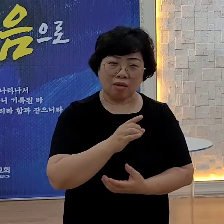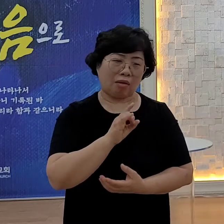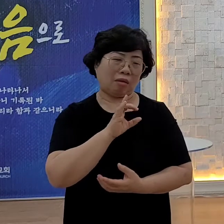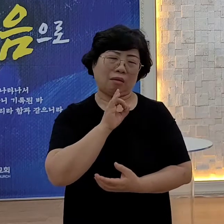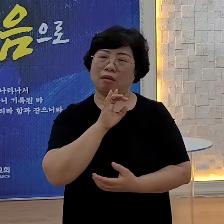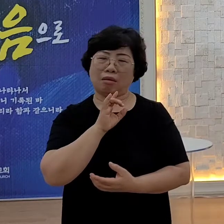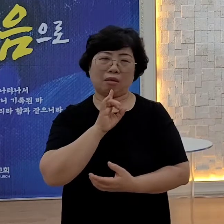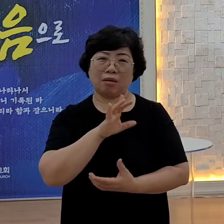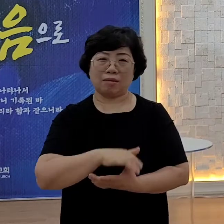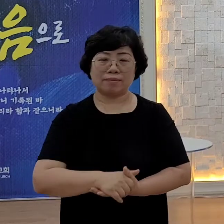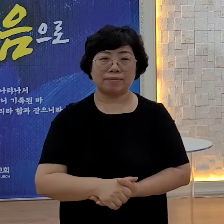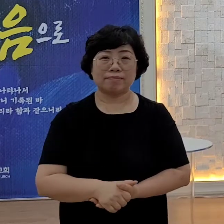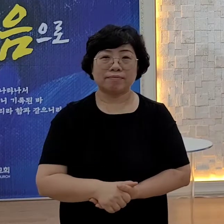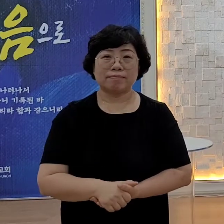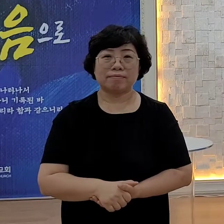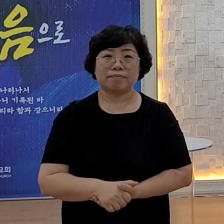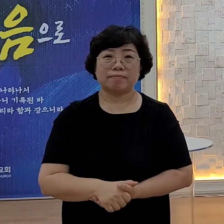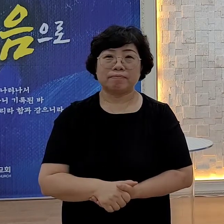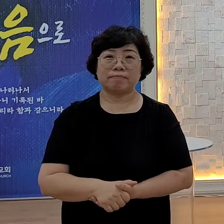어렵습니다.